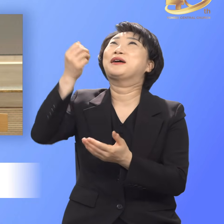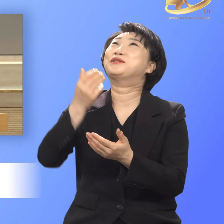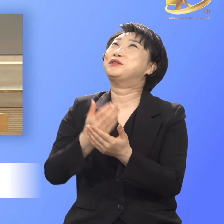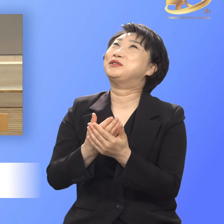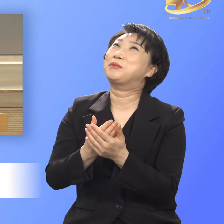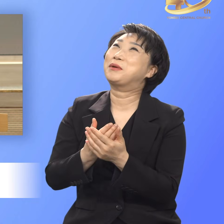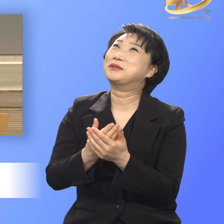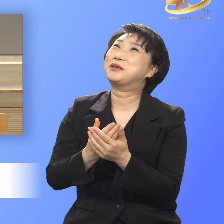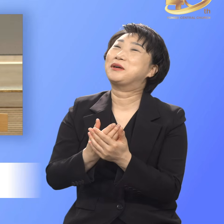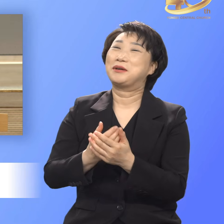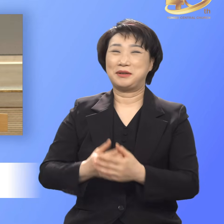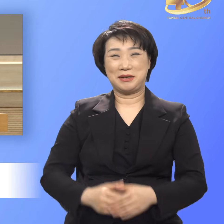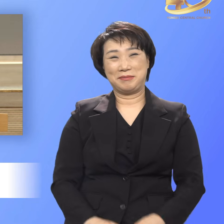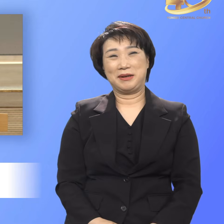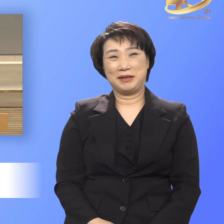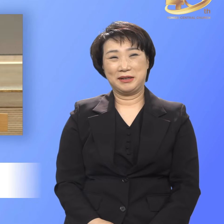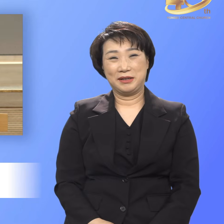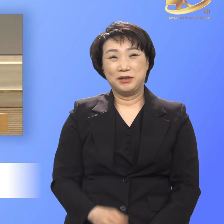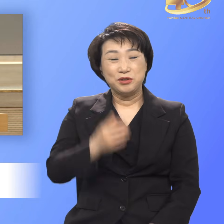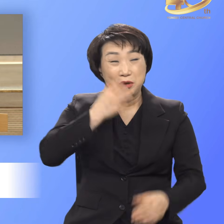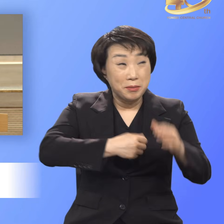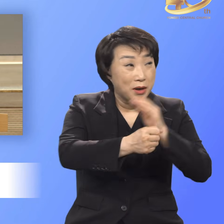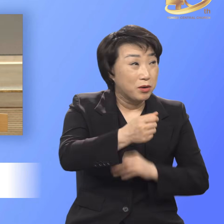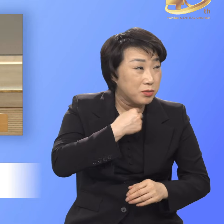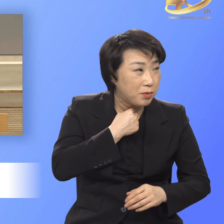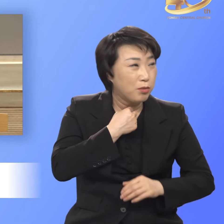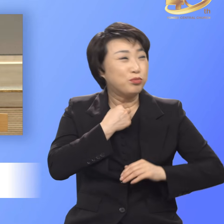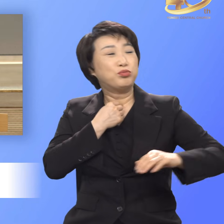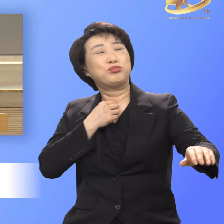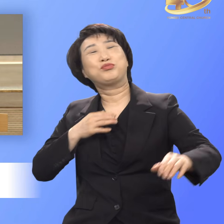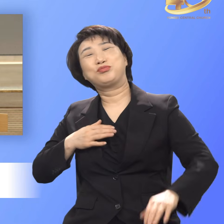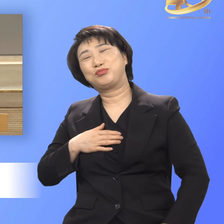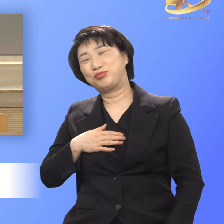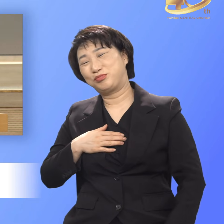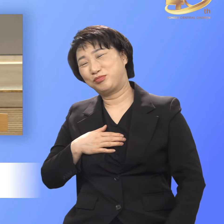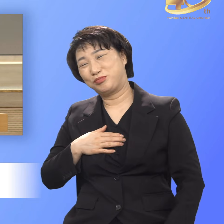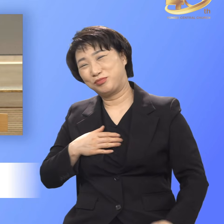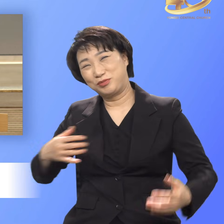받으시옵소서. 누가 그걸 뺏어가려면 택도 없는 소리.